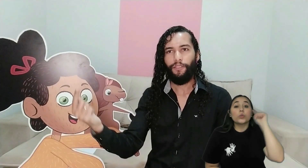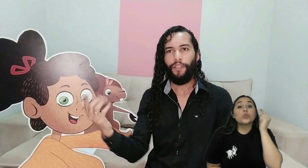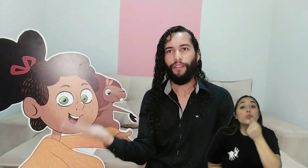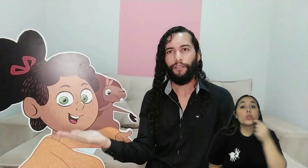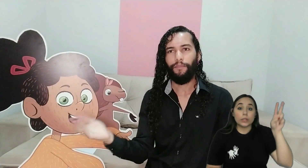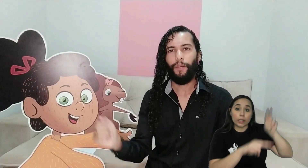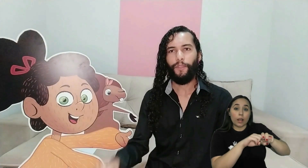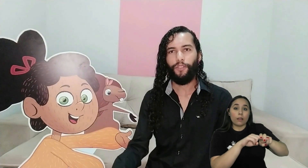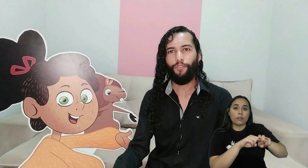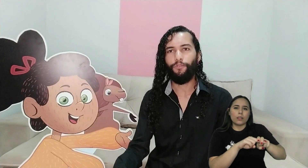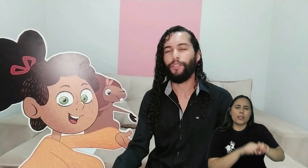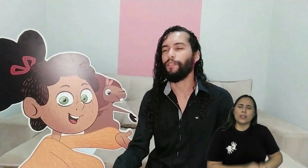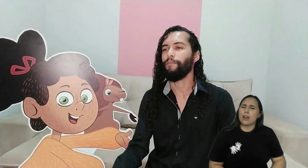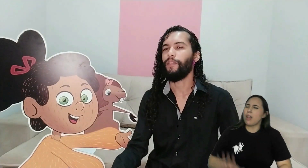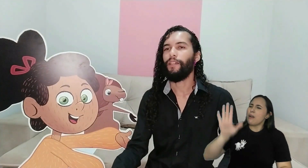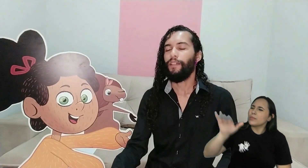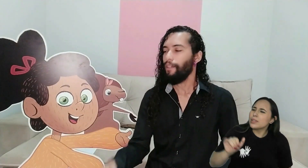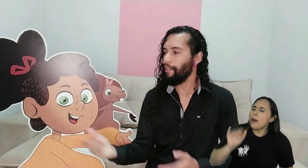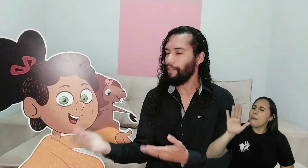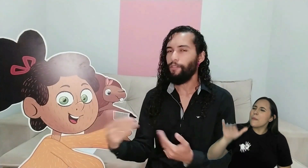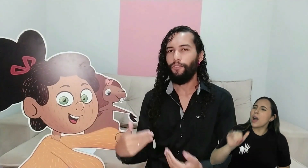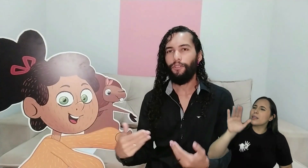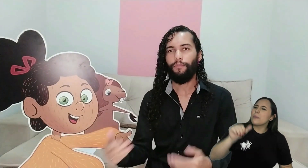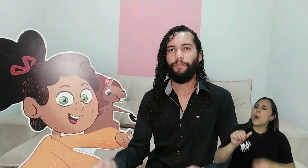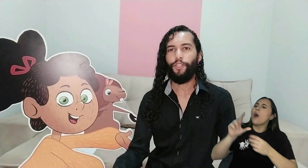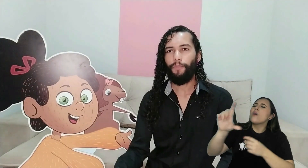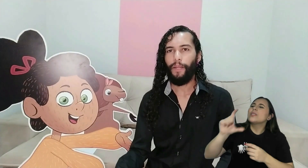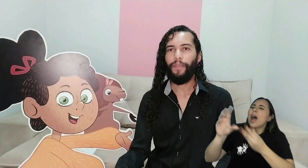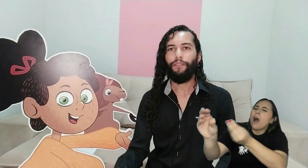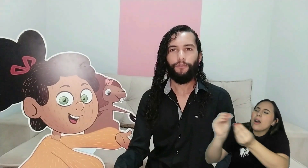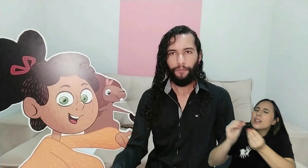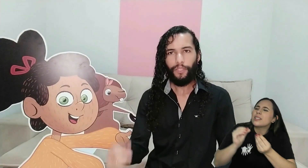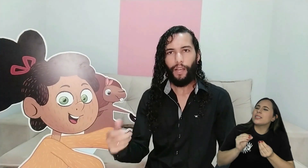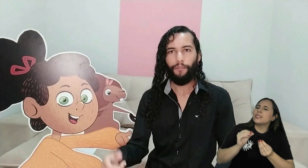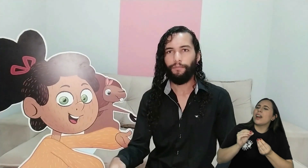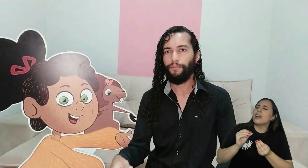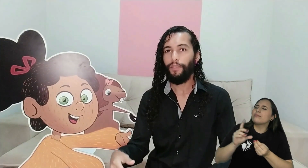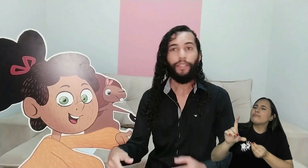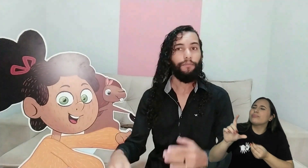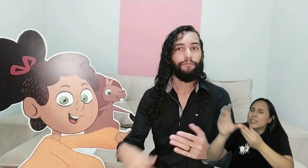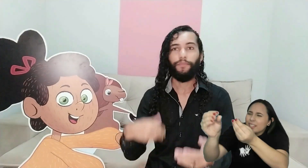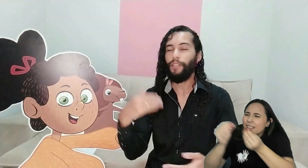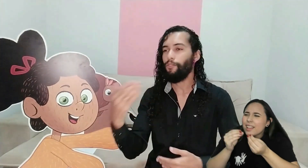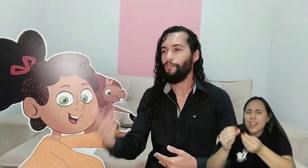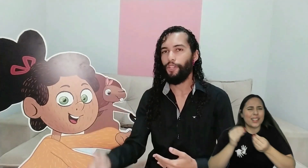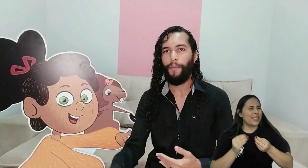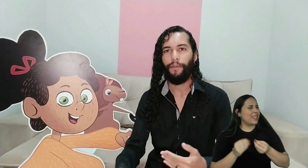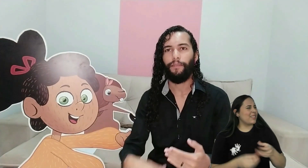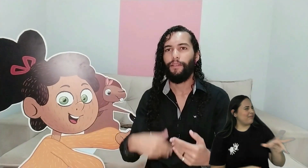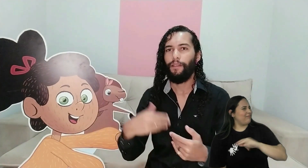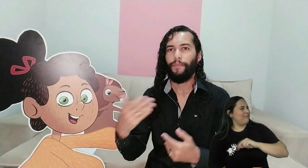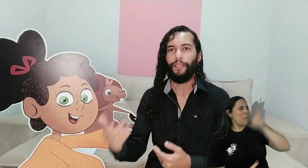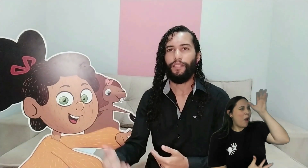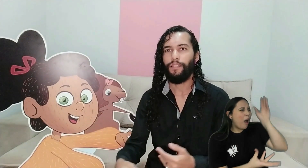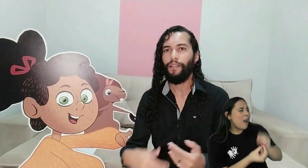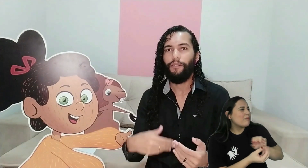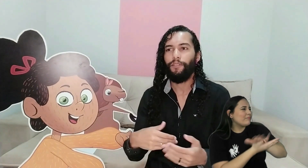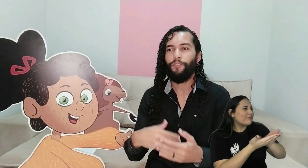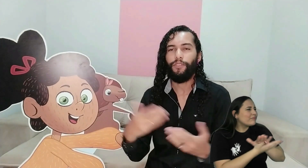mesa tinha uma pessoa surda. E ela tentou pedir para mim o Sal e tentou chamar minha atenção e eu